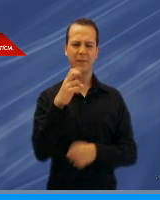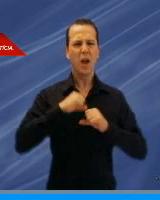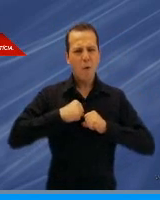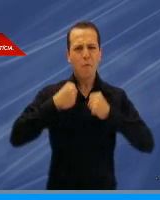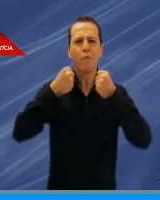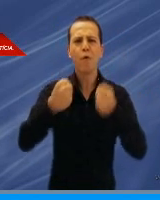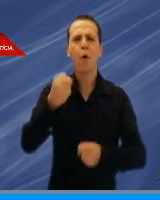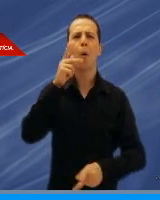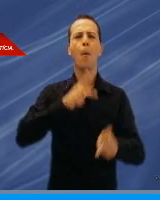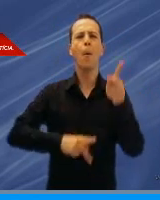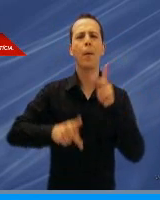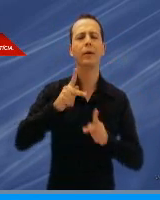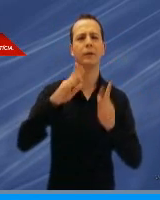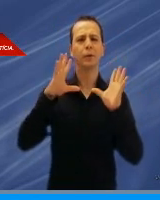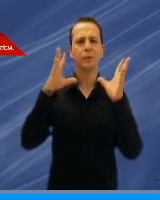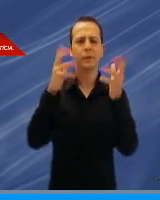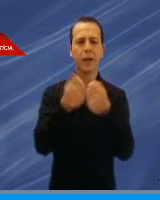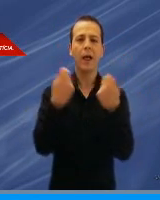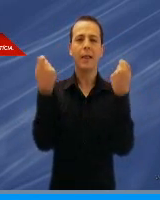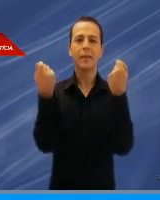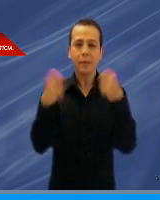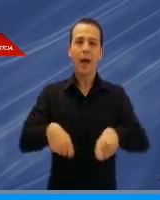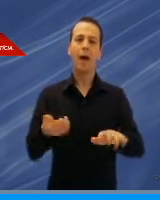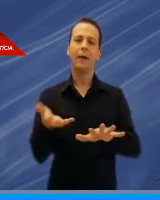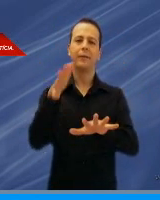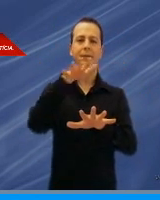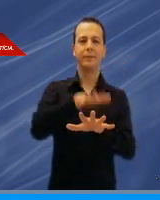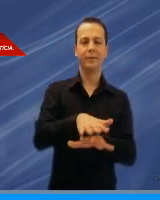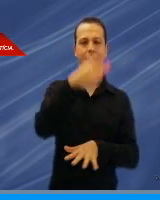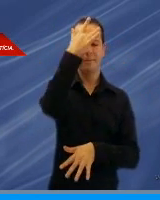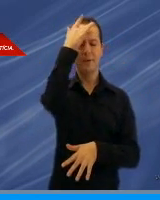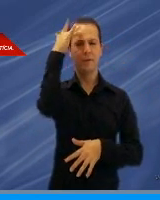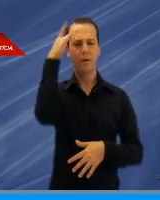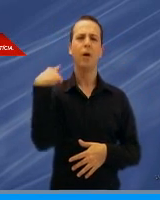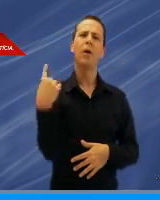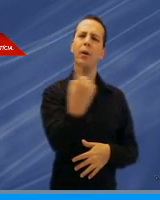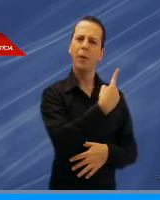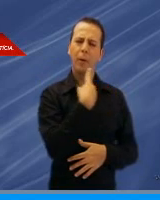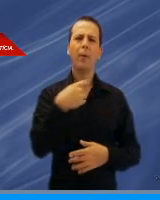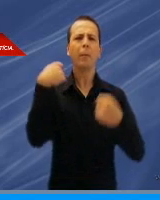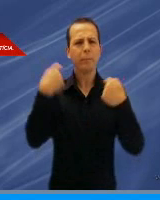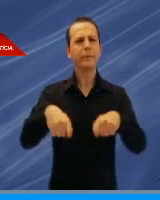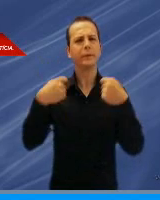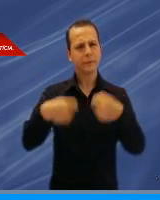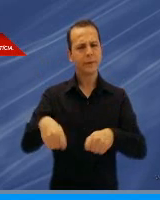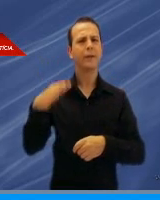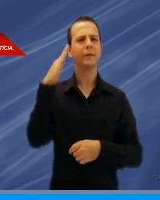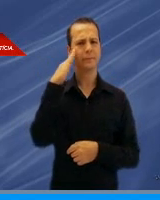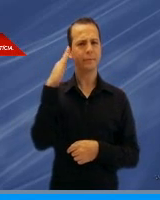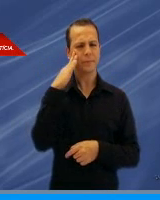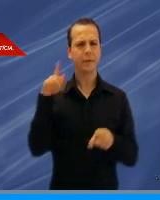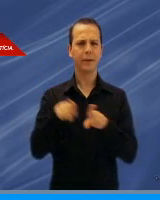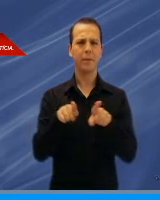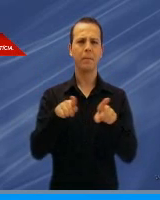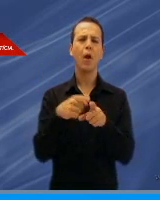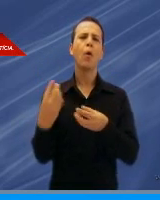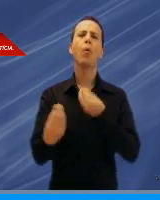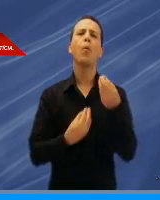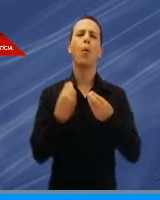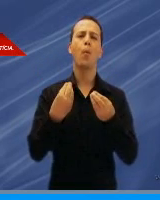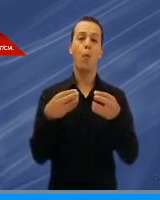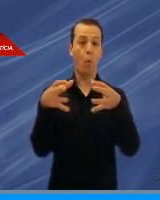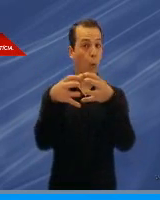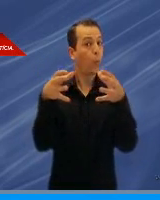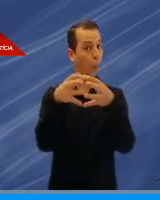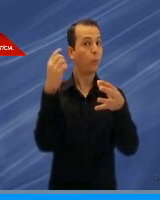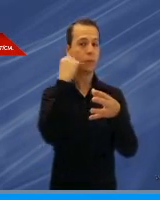população em geral, no sentido de incluir as pessoas, mas a gente precisa também que essas populações, principalmente a